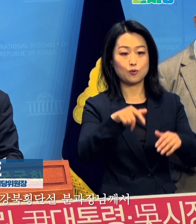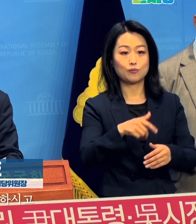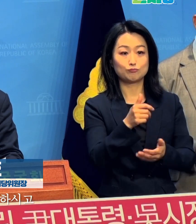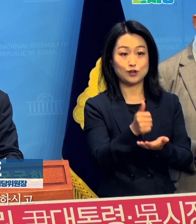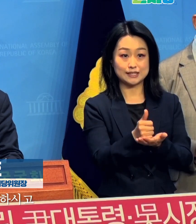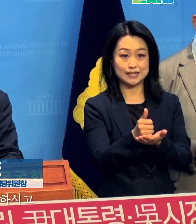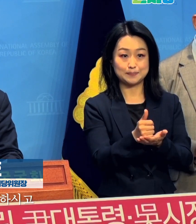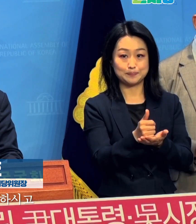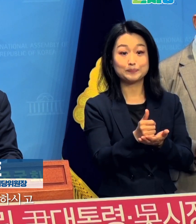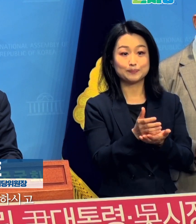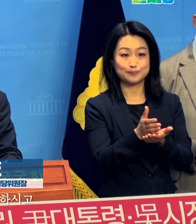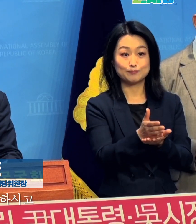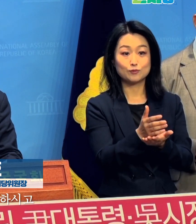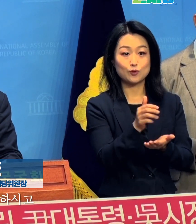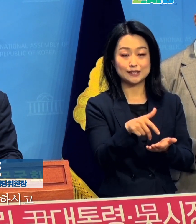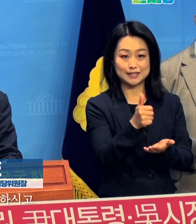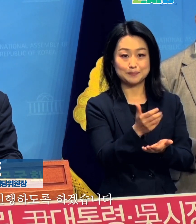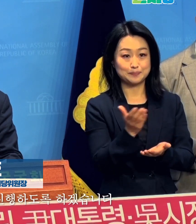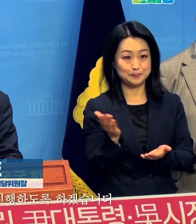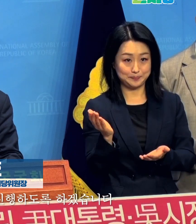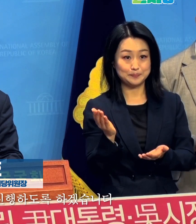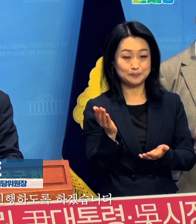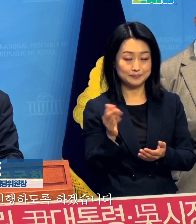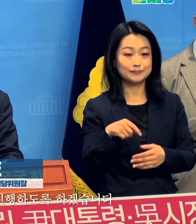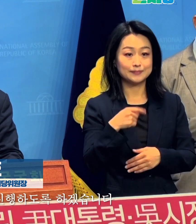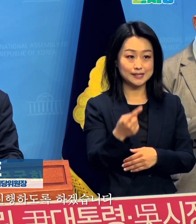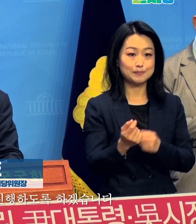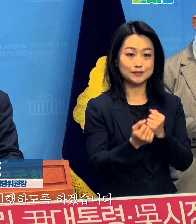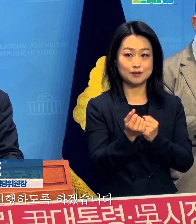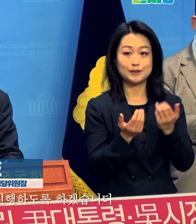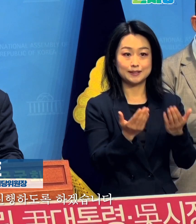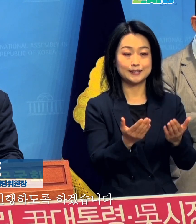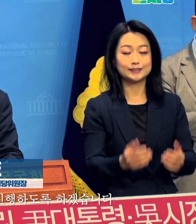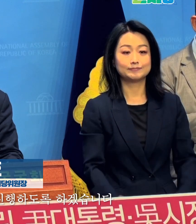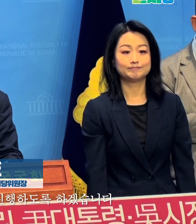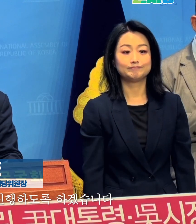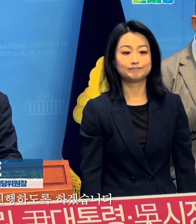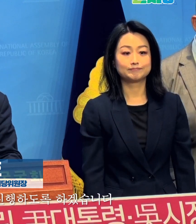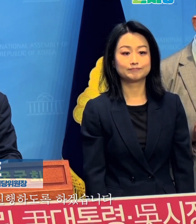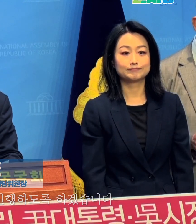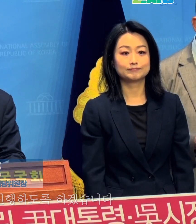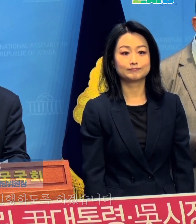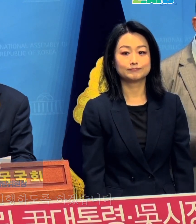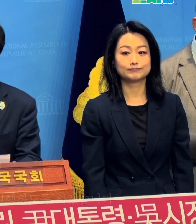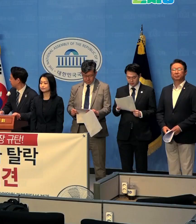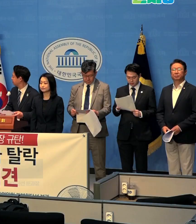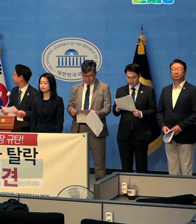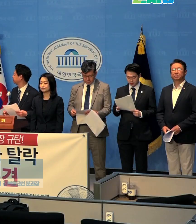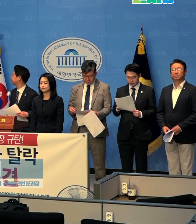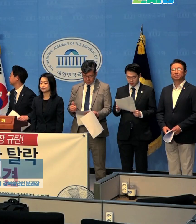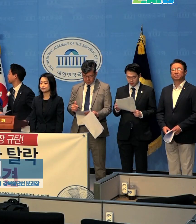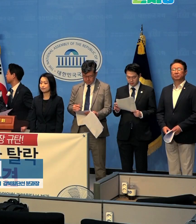통과장님께서 간단한 말씀을 하시고 기자회견을 낭독하는 순서로 진행하도록 하겠습니다.